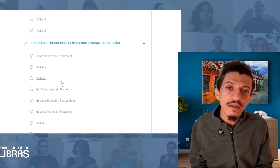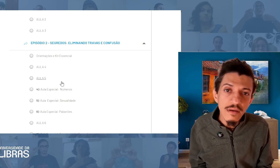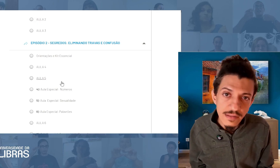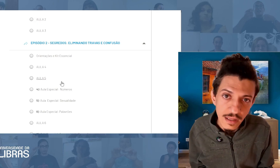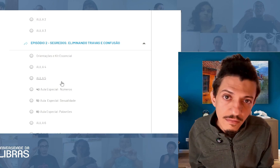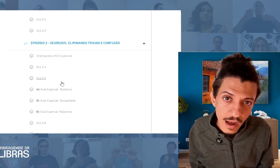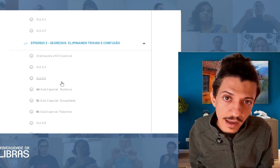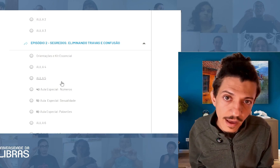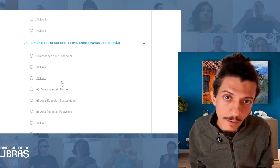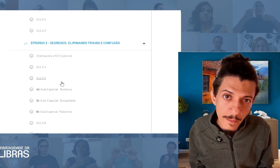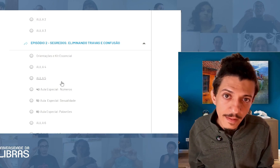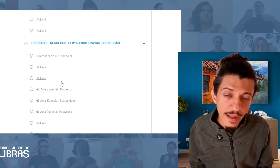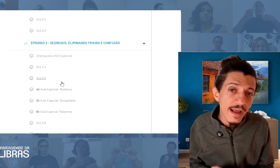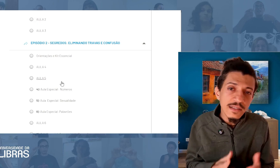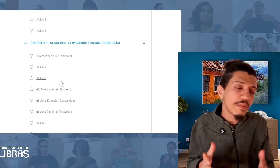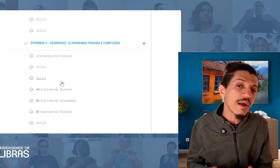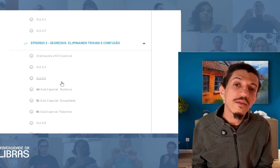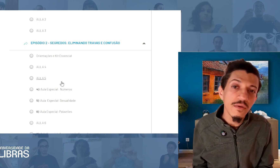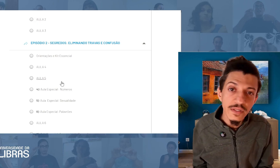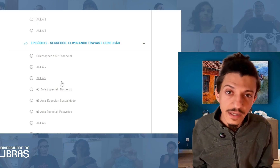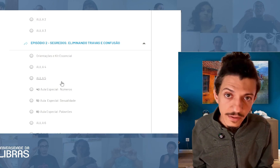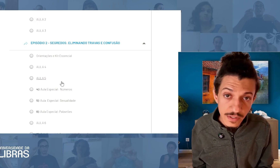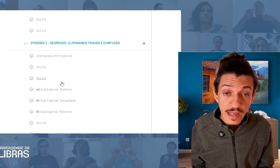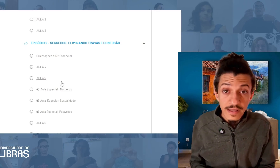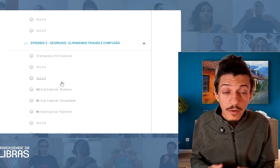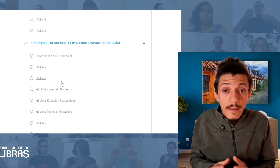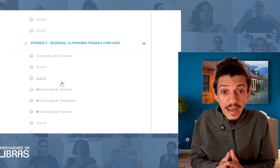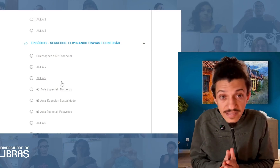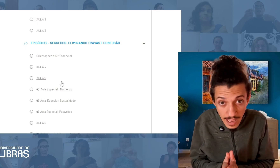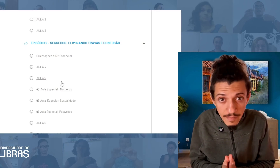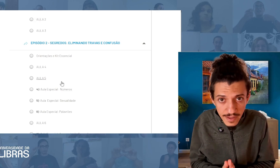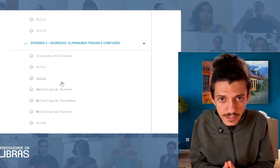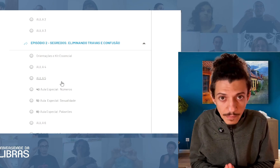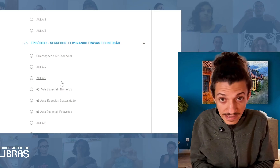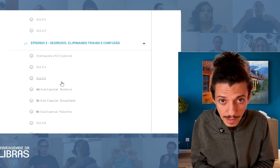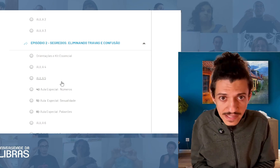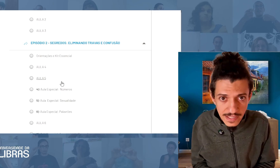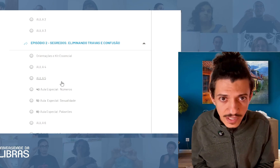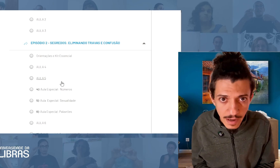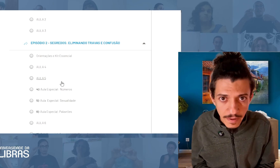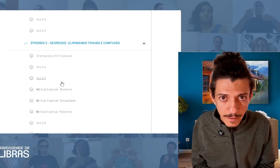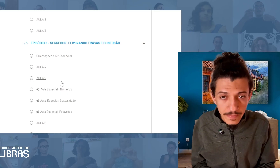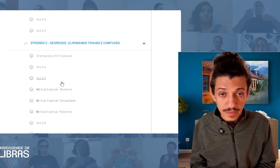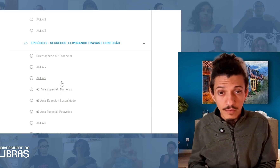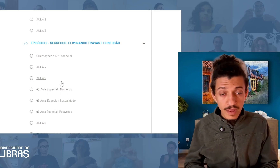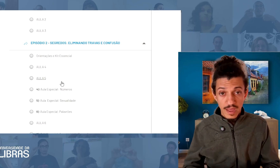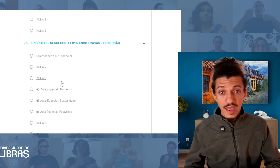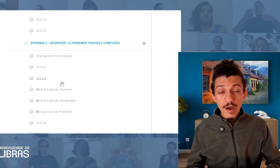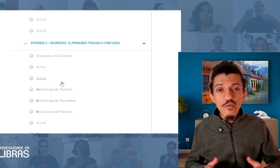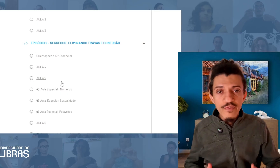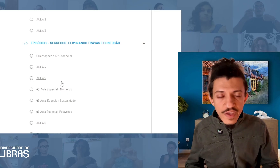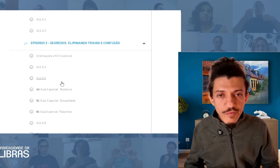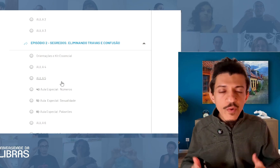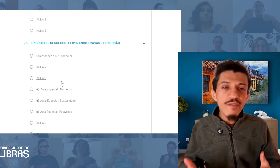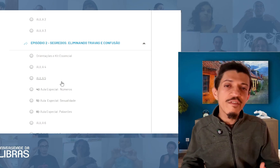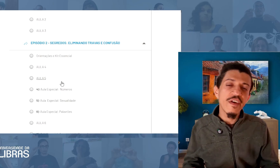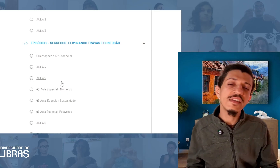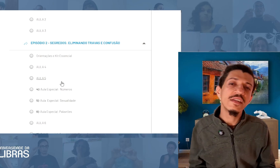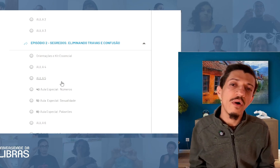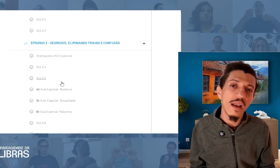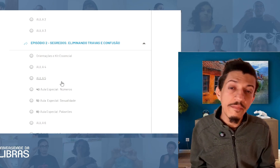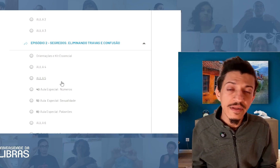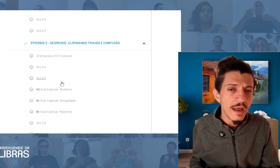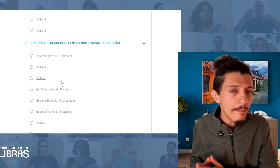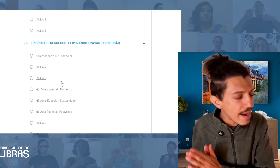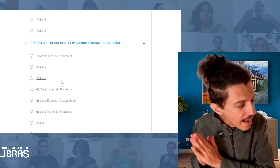eu já tenho casado com a Raquel. 13 para 14 anos. Então, percebe isso? Percebe essa dinâmica? Eu vivo e